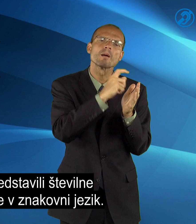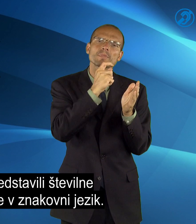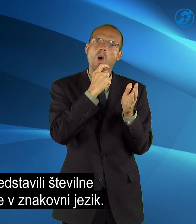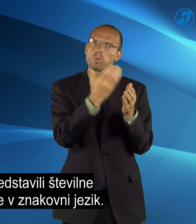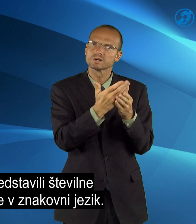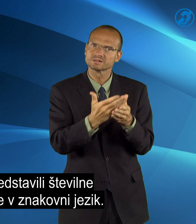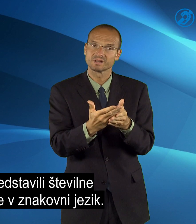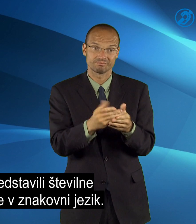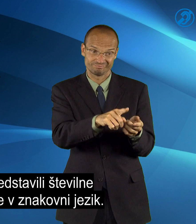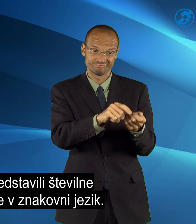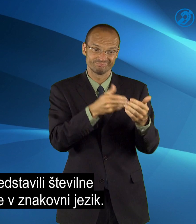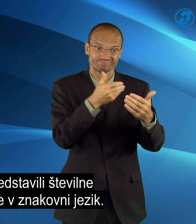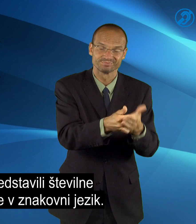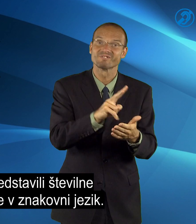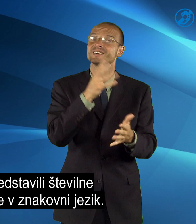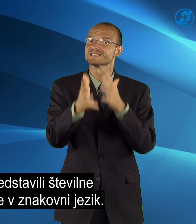prirejene v znakovni jezik.